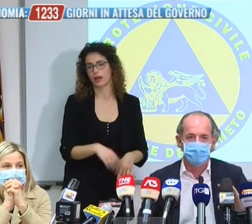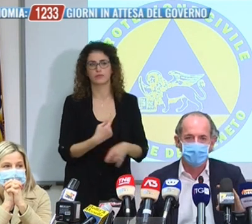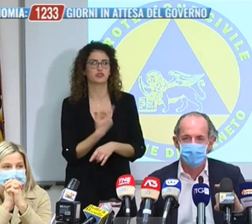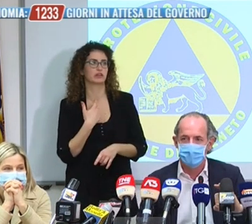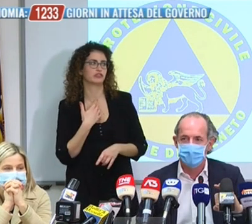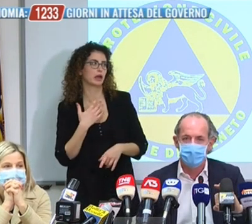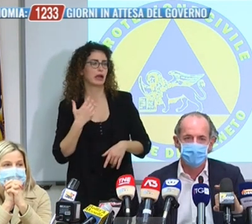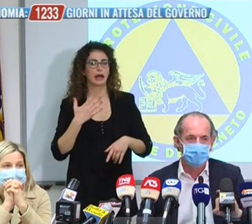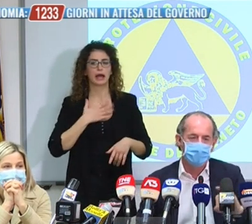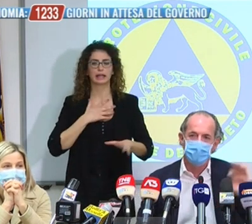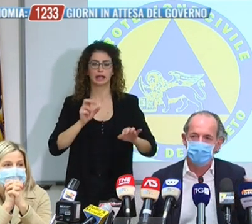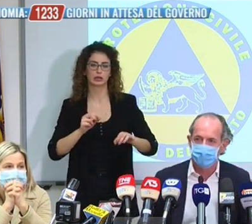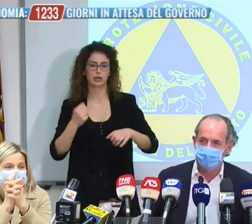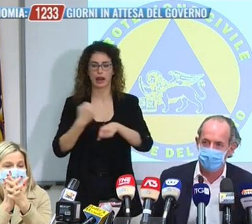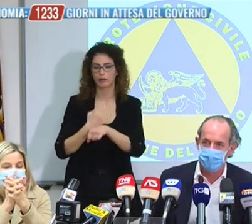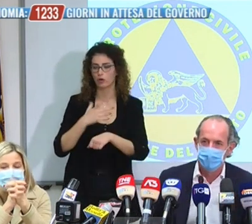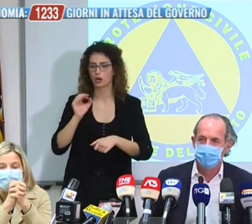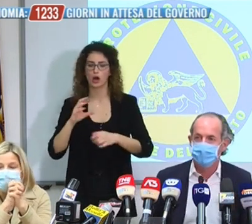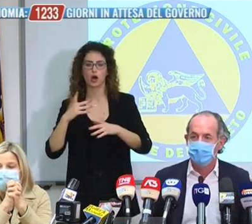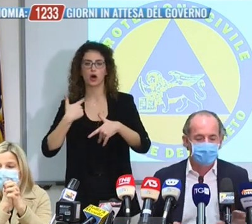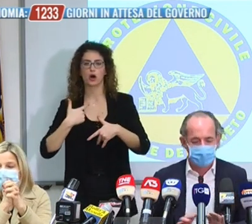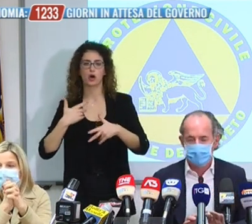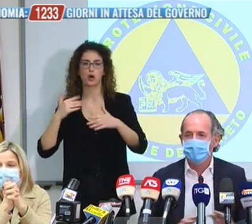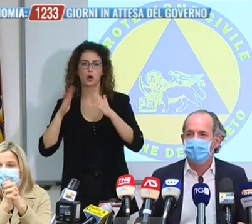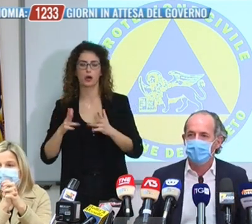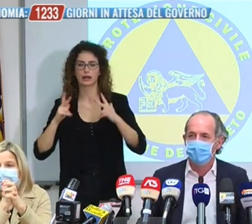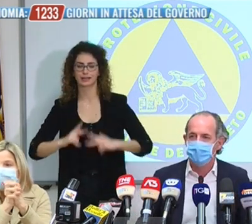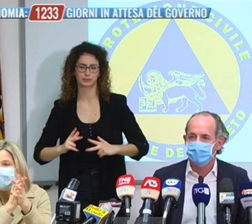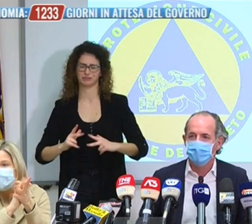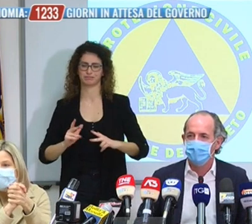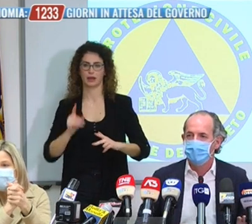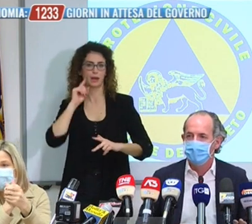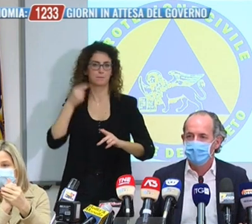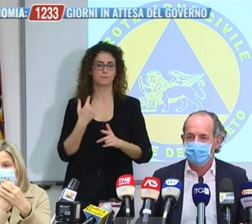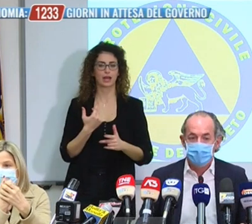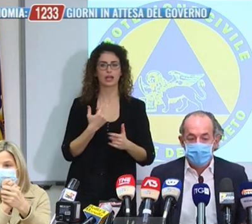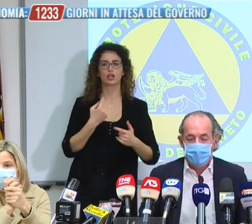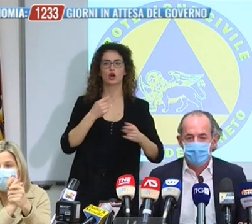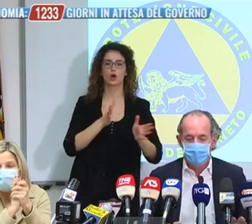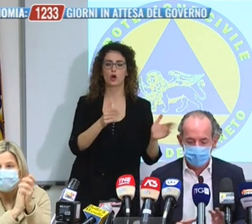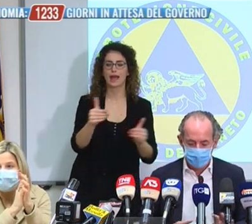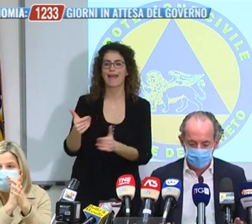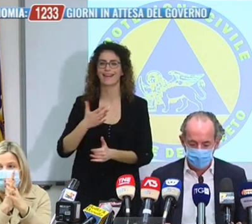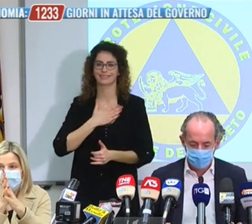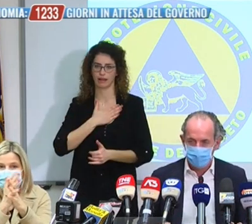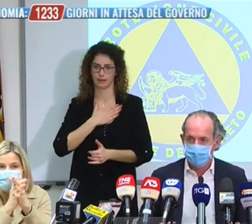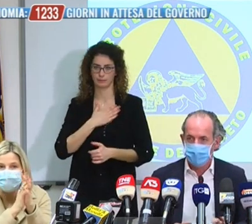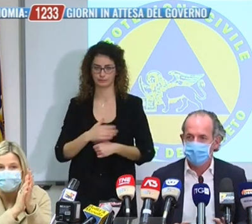l'over 80 anni che va in azienda a lavorare, l'over 80 anni che sta... Si fa per fasce d'età che... Cioè, anche perché dal punto di